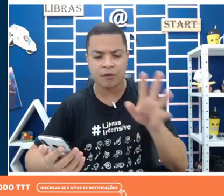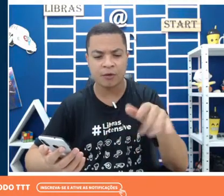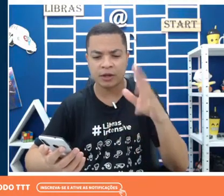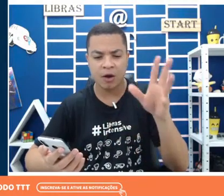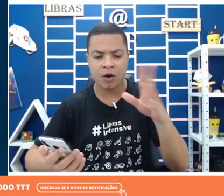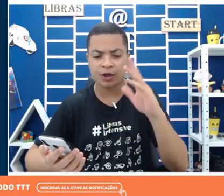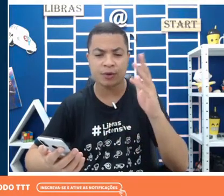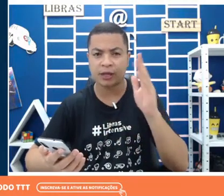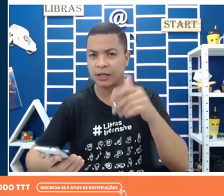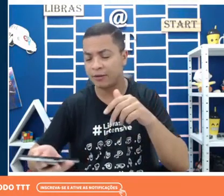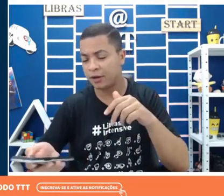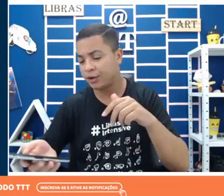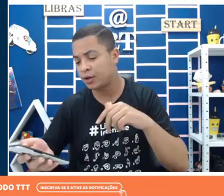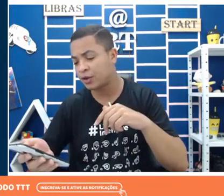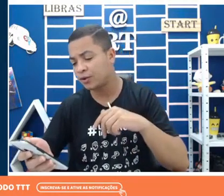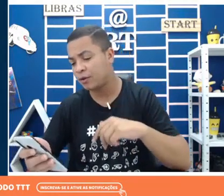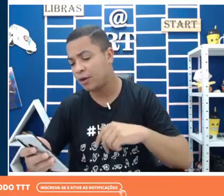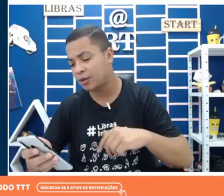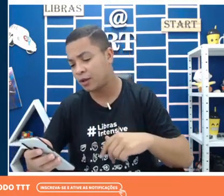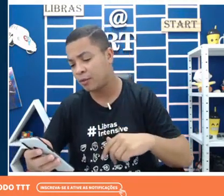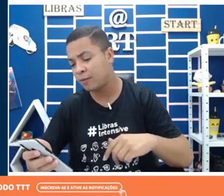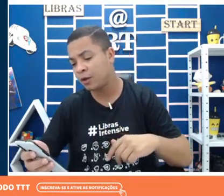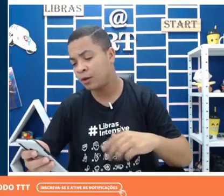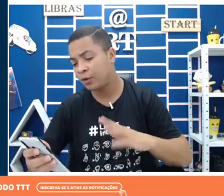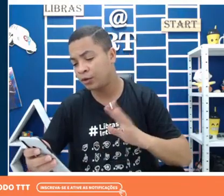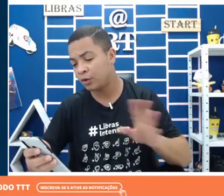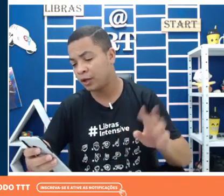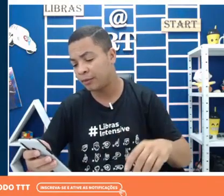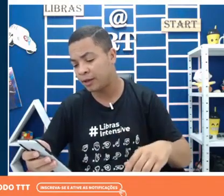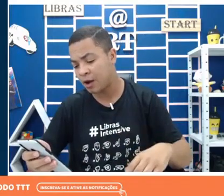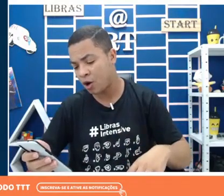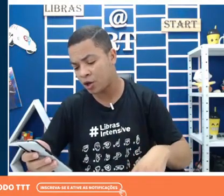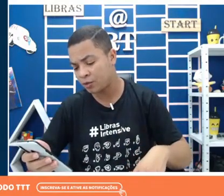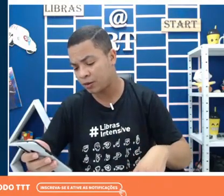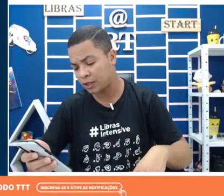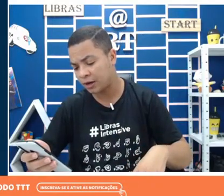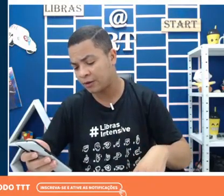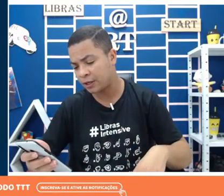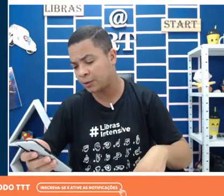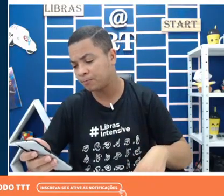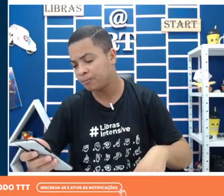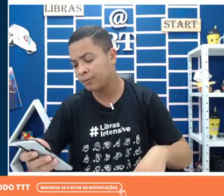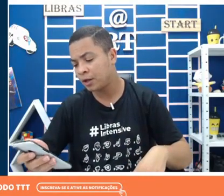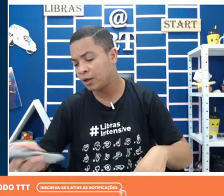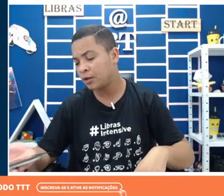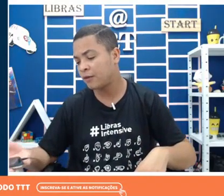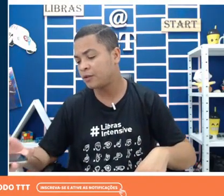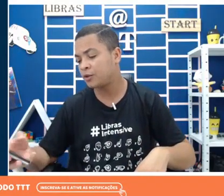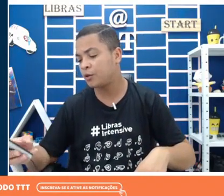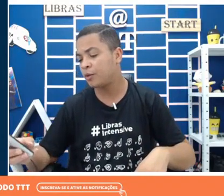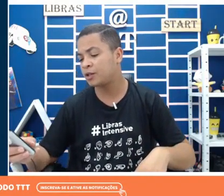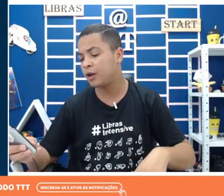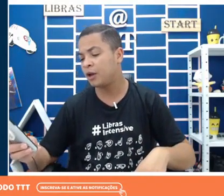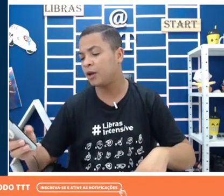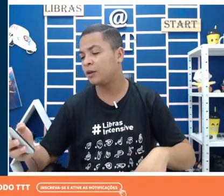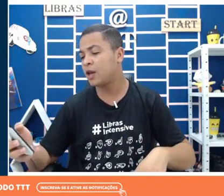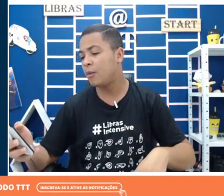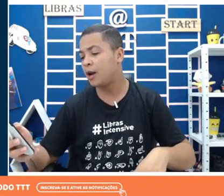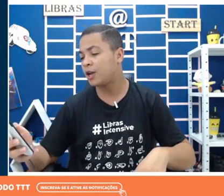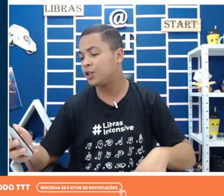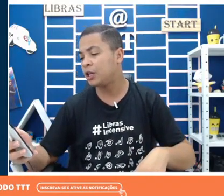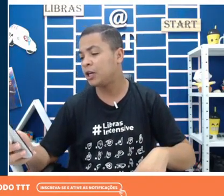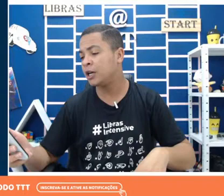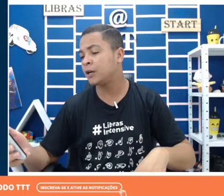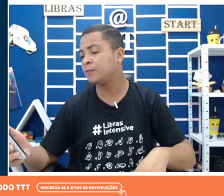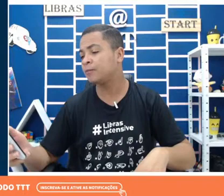Pro pessoal falou que tá ótimo, não tá travando, então é só o seu mesmo, tá bom? Meu retorno aqui também tá ótimo, não tá travando. Então deve ser o seu mesmo aí. Dá